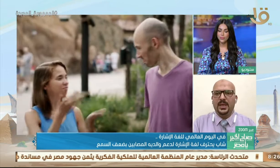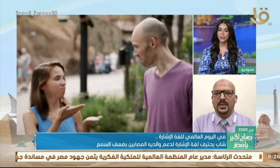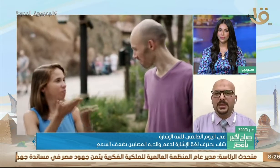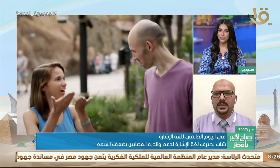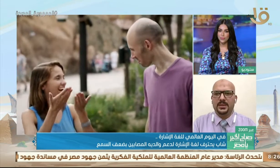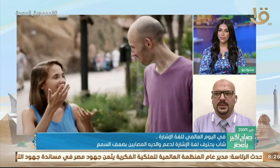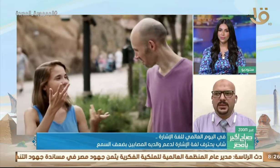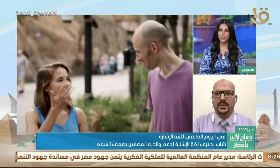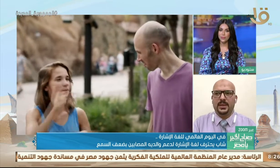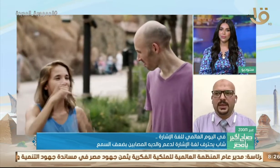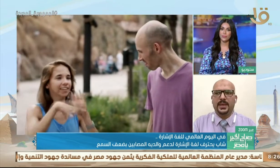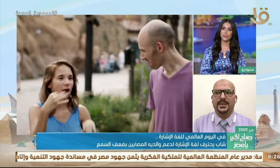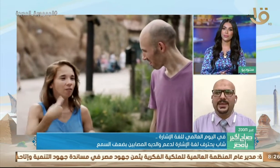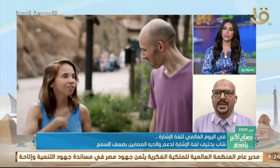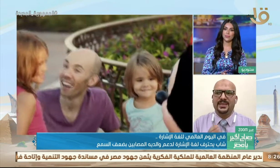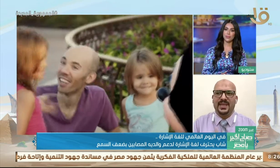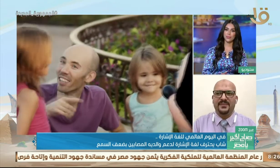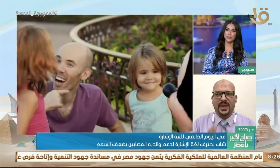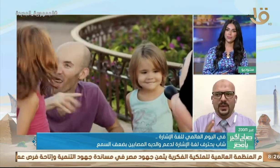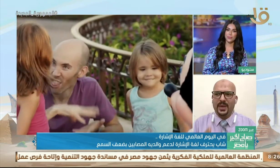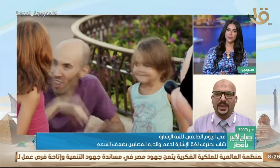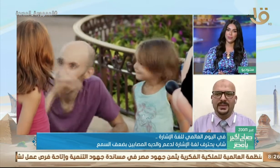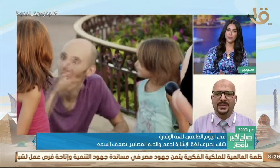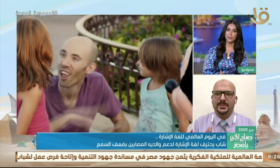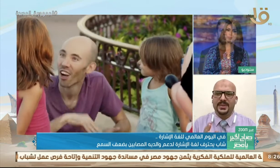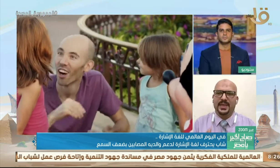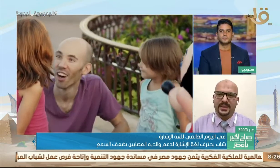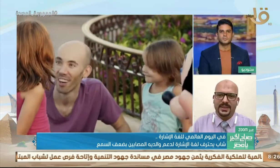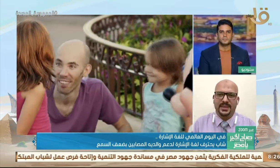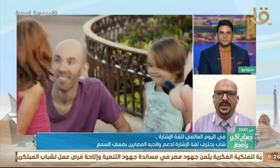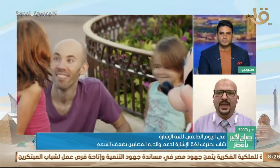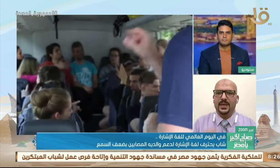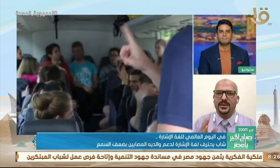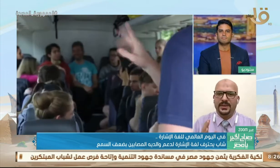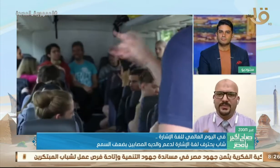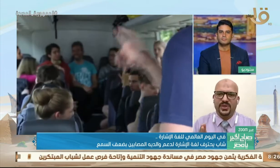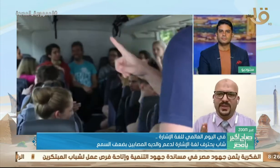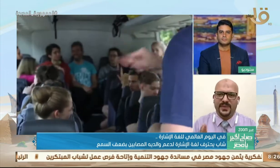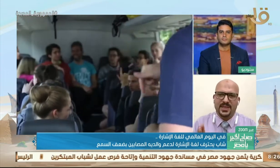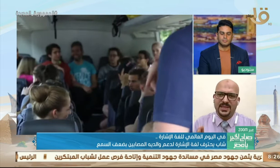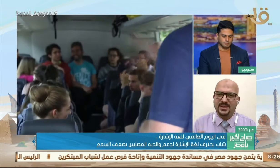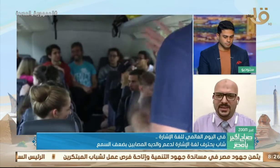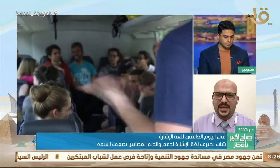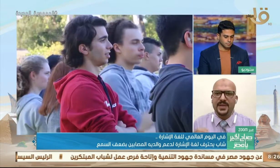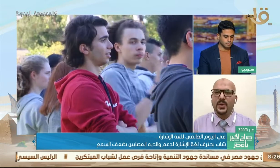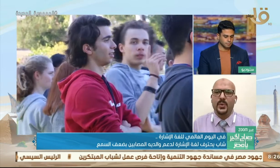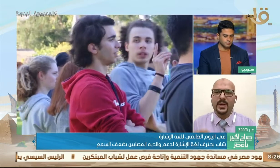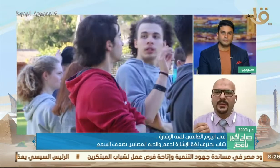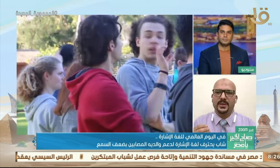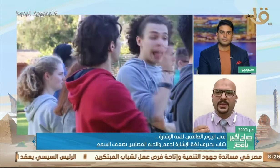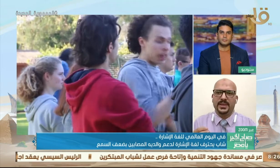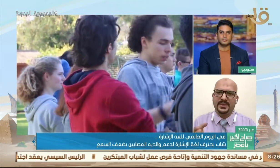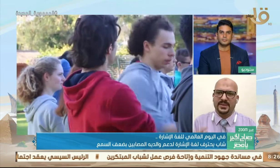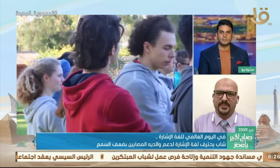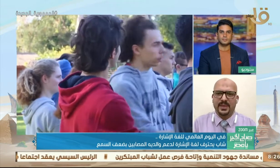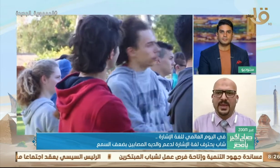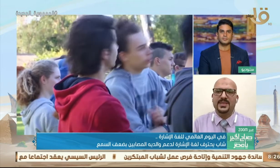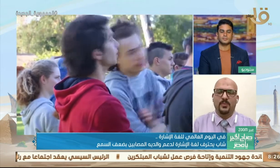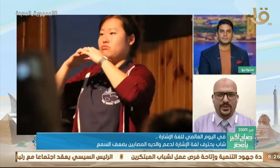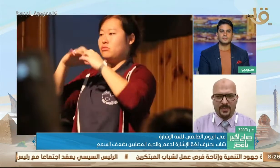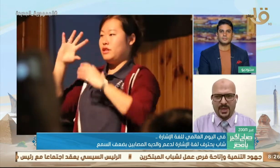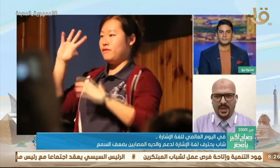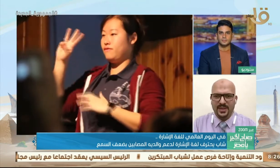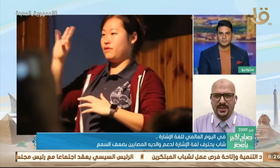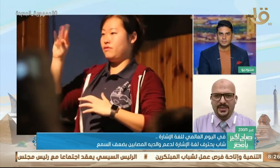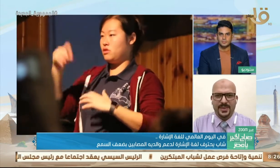تمام هي الدافع الوحيد اللي بتخليه يمشي في هذا الاتجاه إن هو يخدم